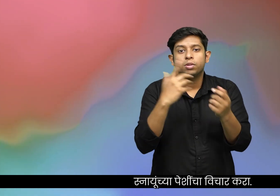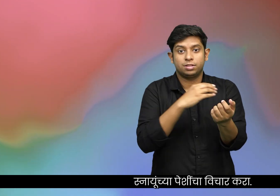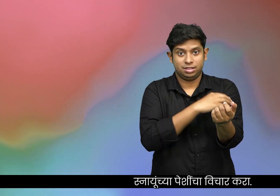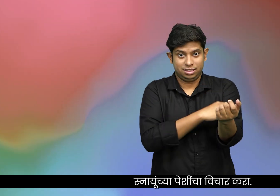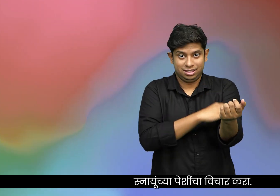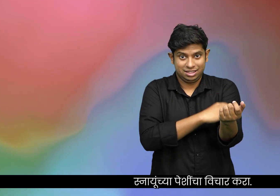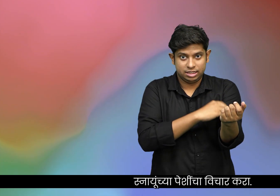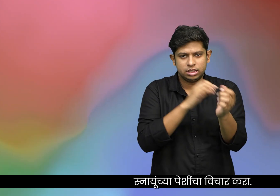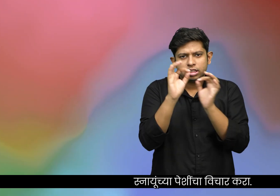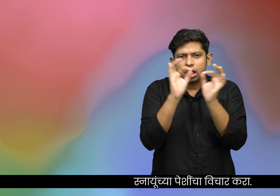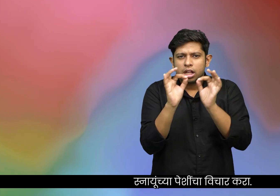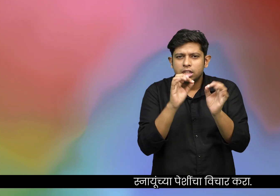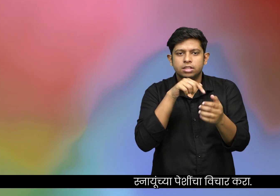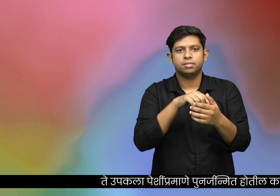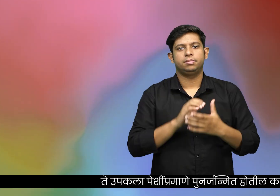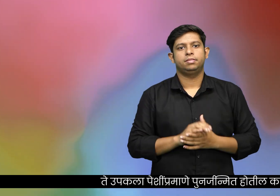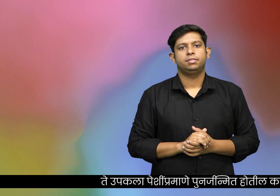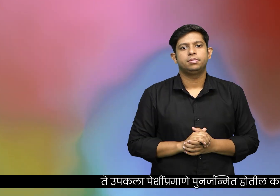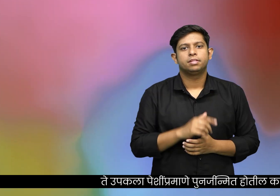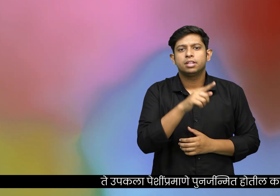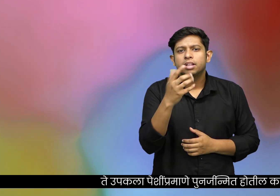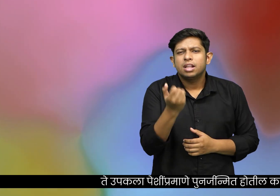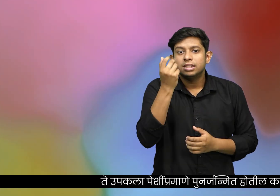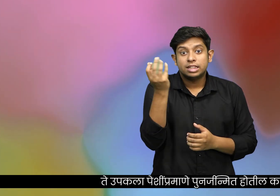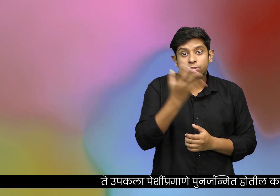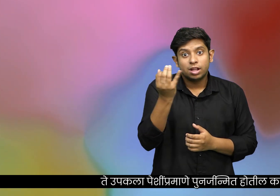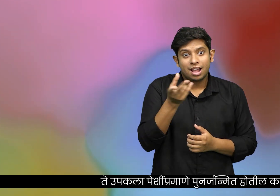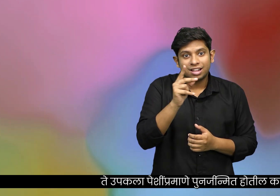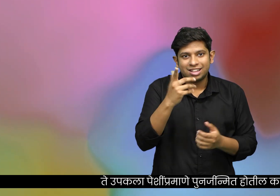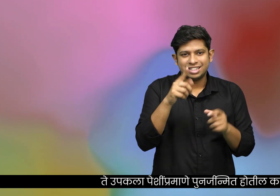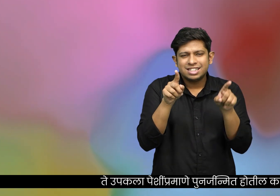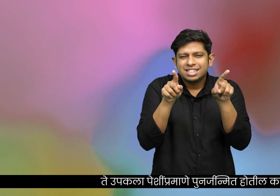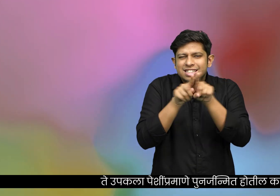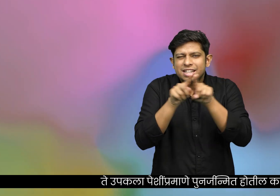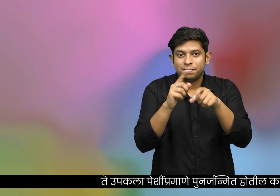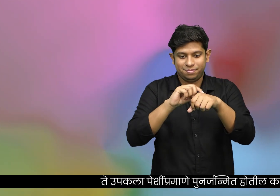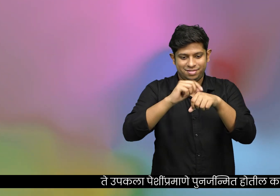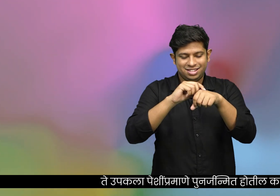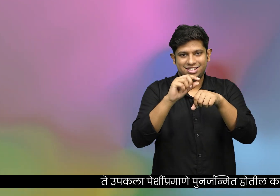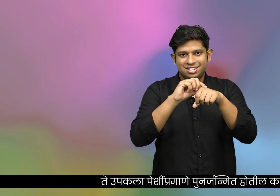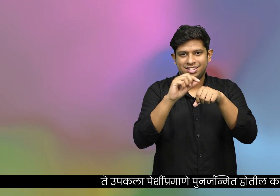सप्तायूंच्या पेशींचा विचार करा. ते उपकला पेशींप्रमाणे पुनर्जन्मित होतील का?